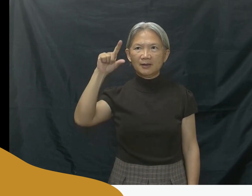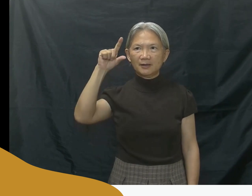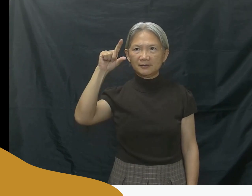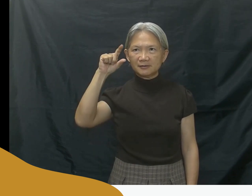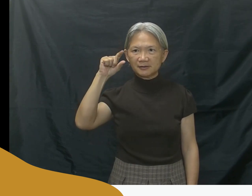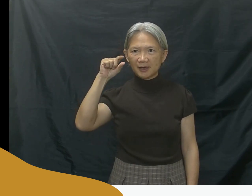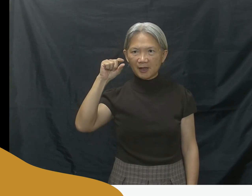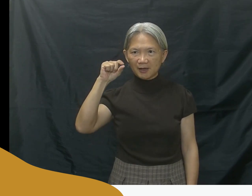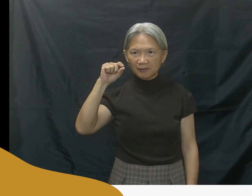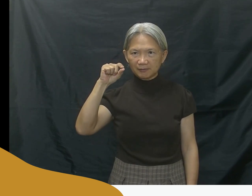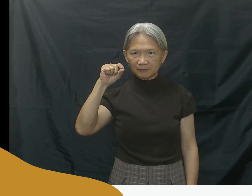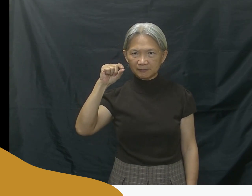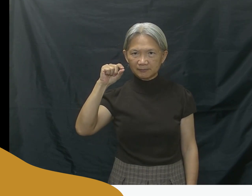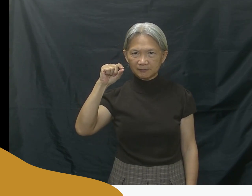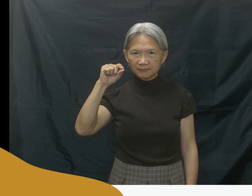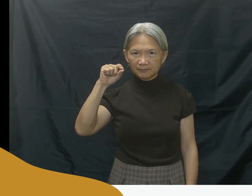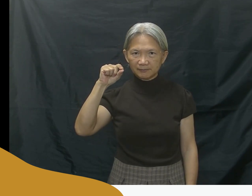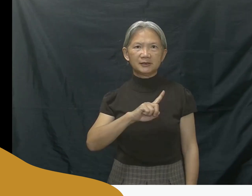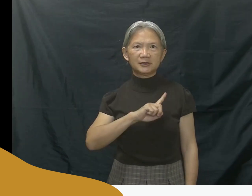很少，自己。